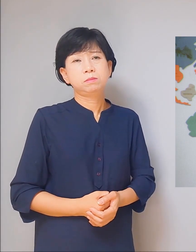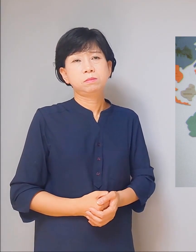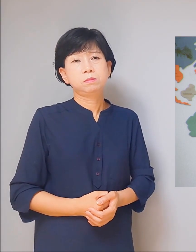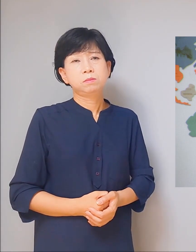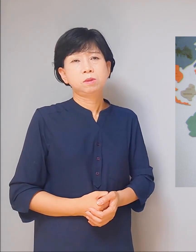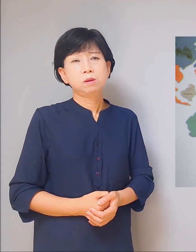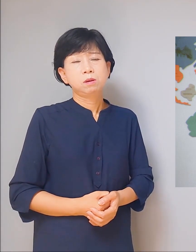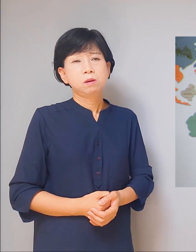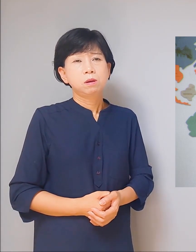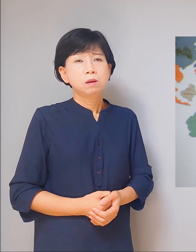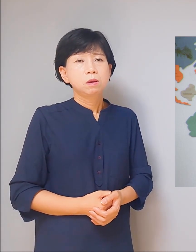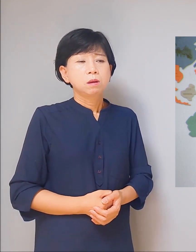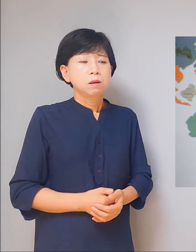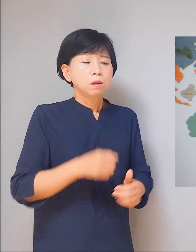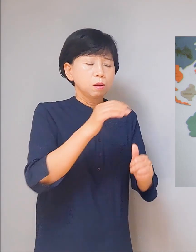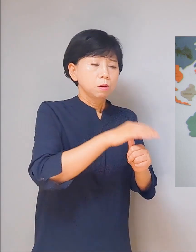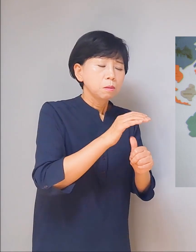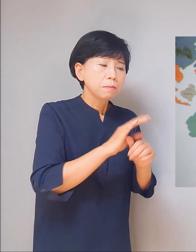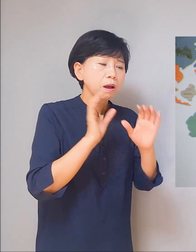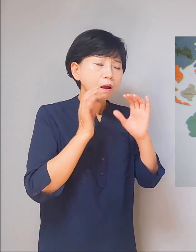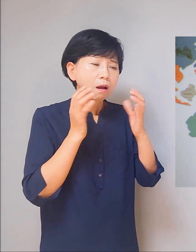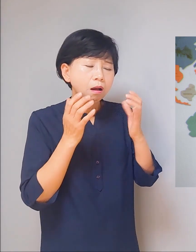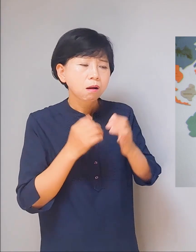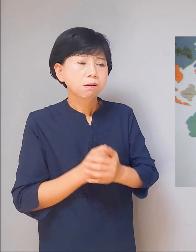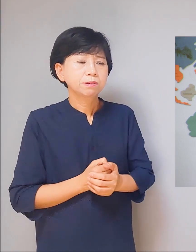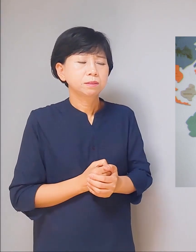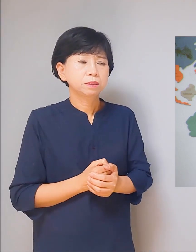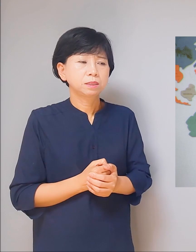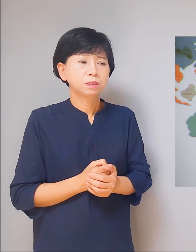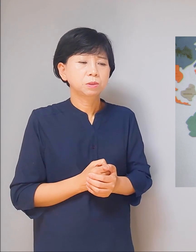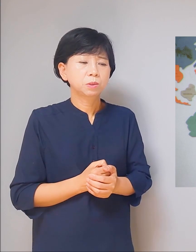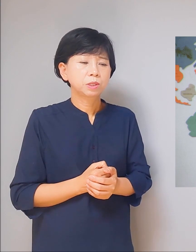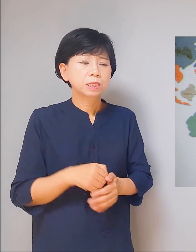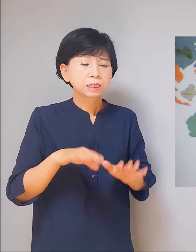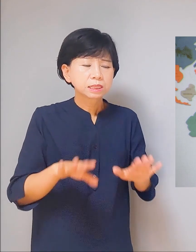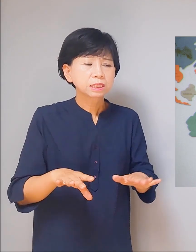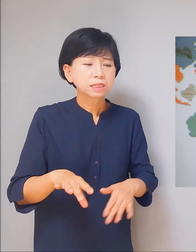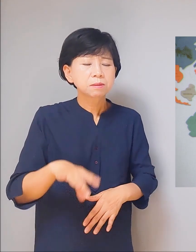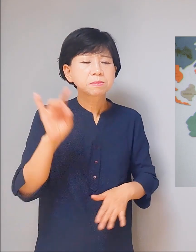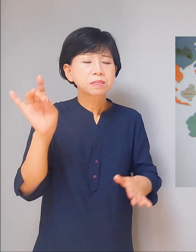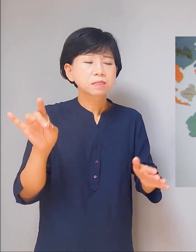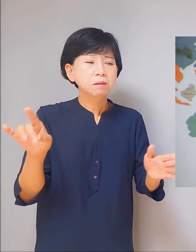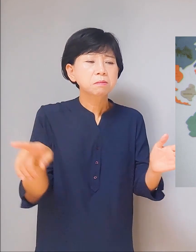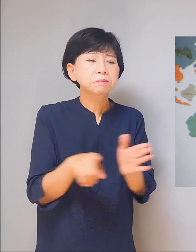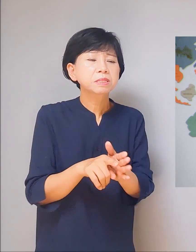나이가 우리보다 어리고 또 우리보다 스펙이 자랑할 게 없는,